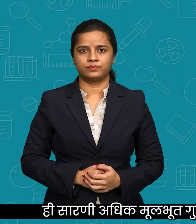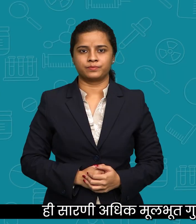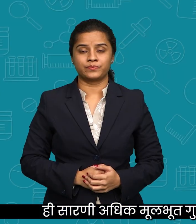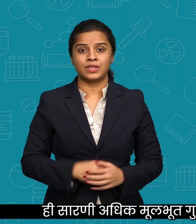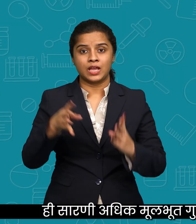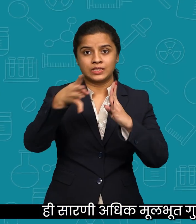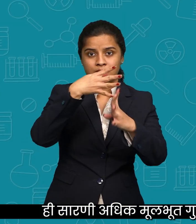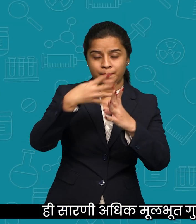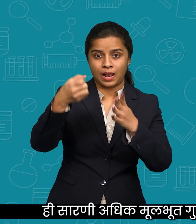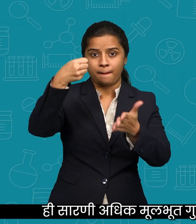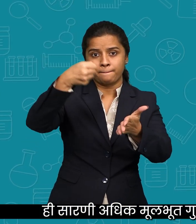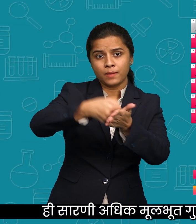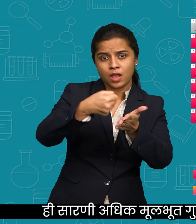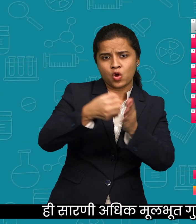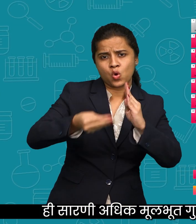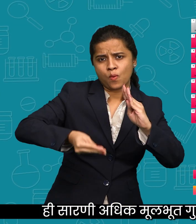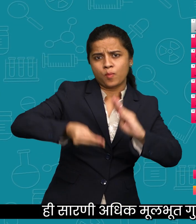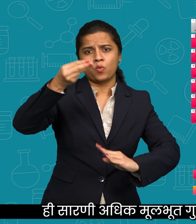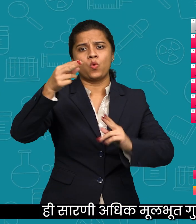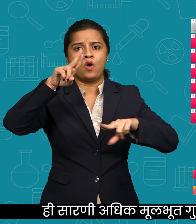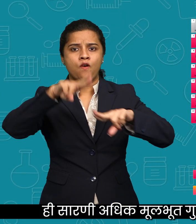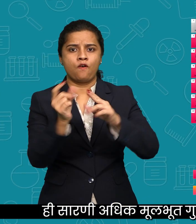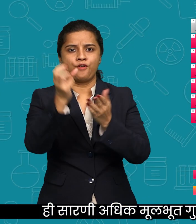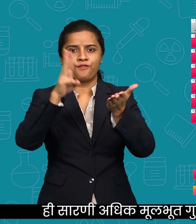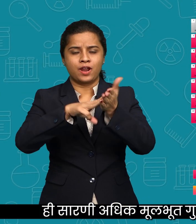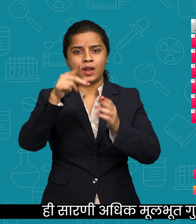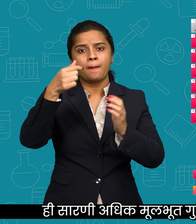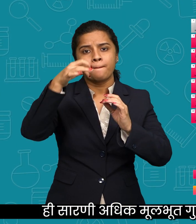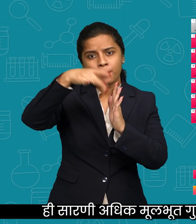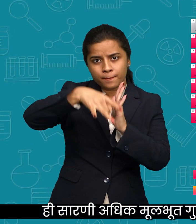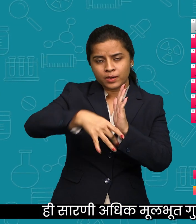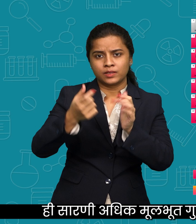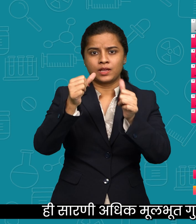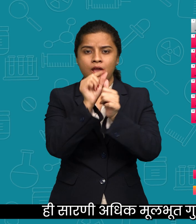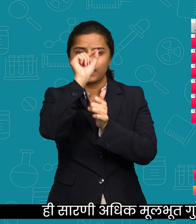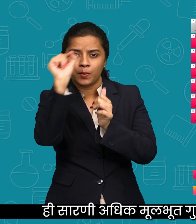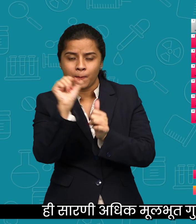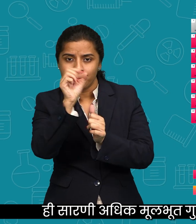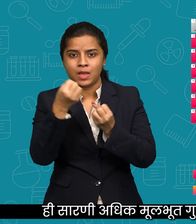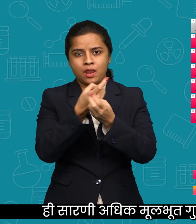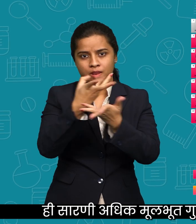ही सारणी अधिक मूलभूत गुणधर्मावर आधारित आहे, म्हणजेच अणुक्रमांक.